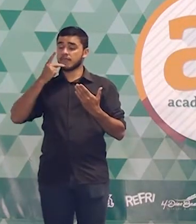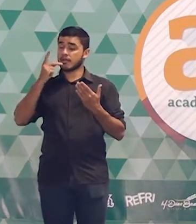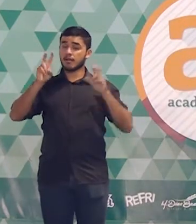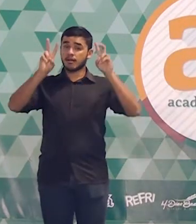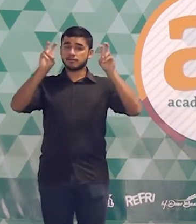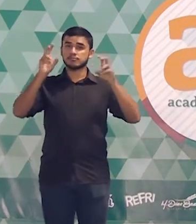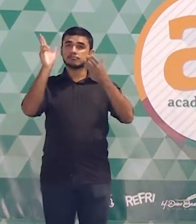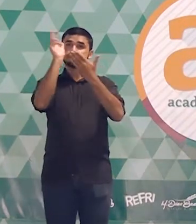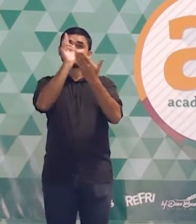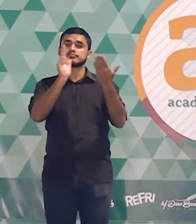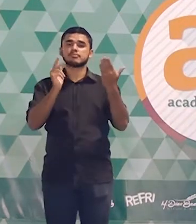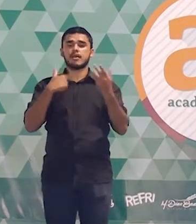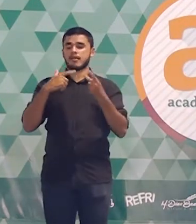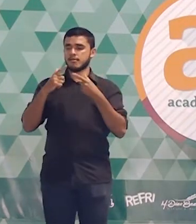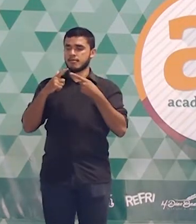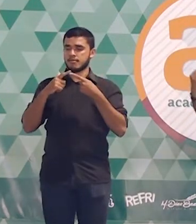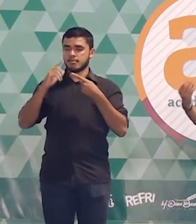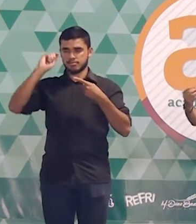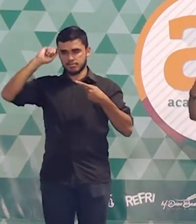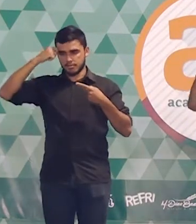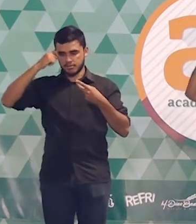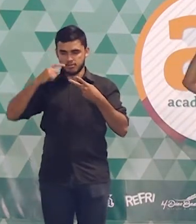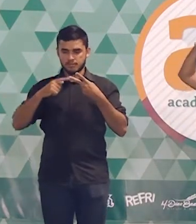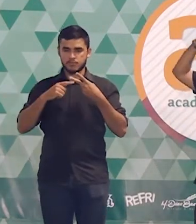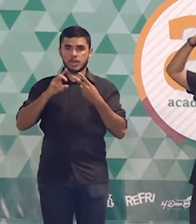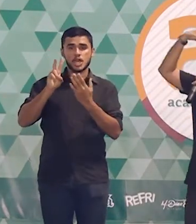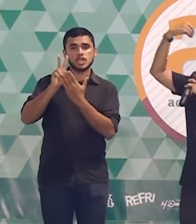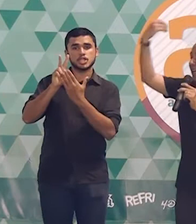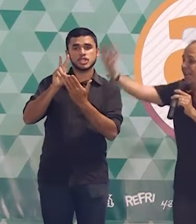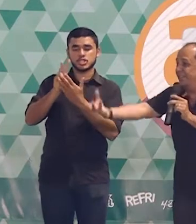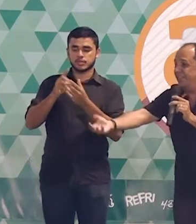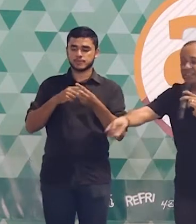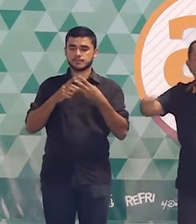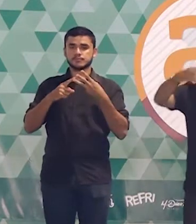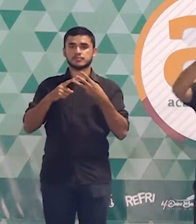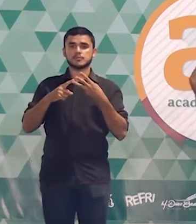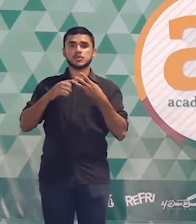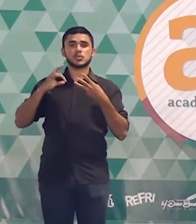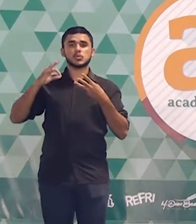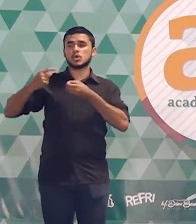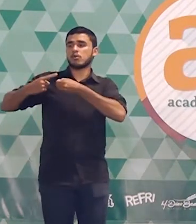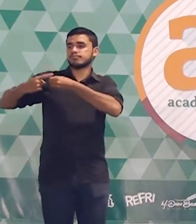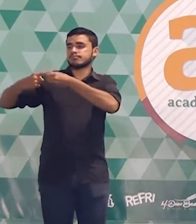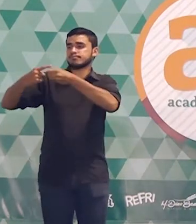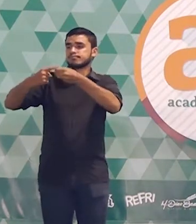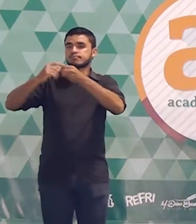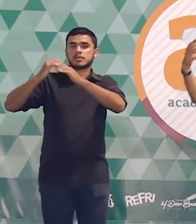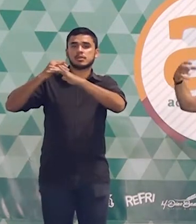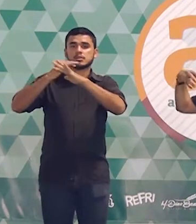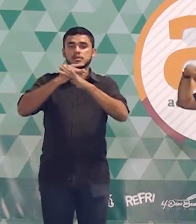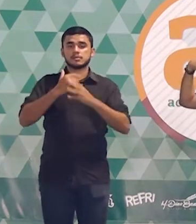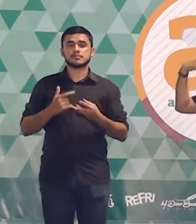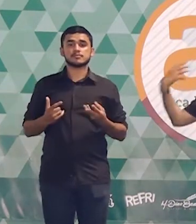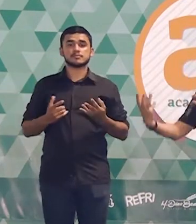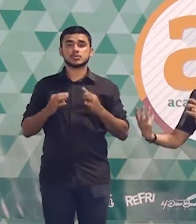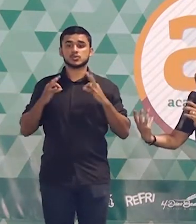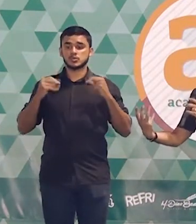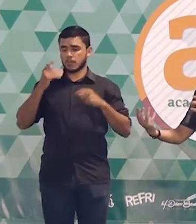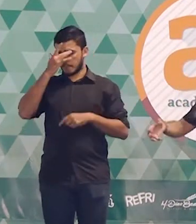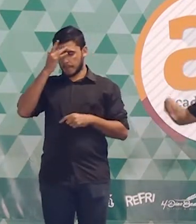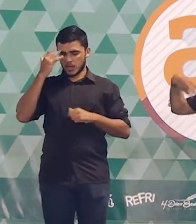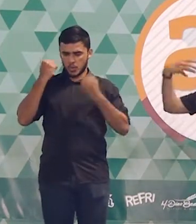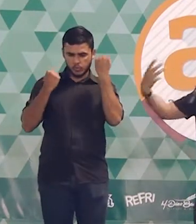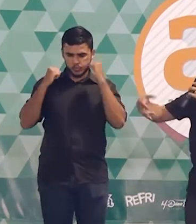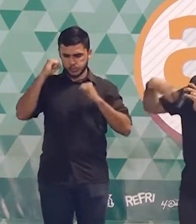vão retratar o índio, vão retratar as cidades interioranas, vão retratar os homens, os